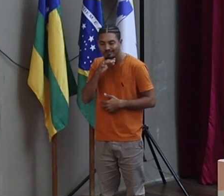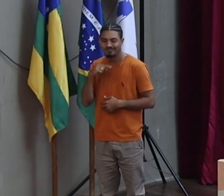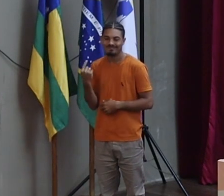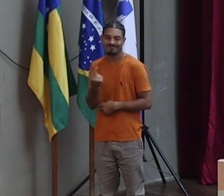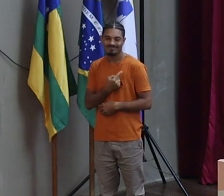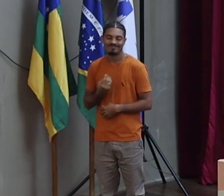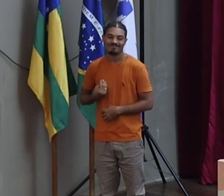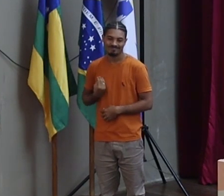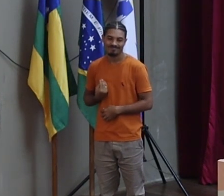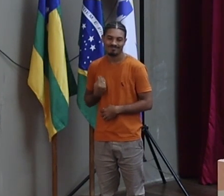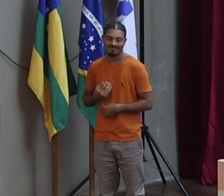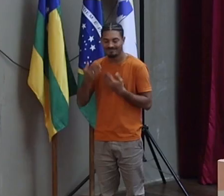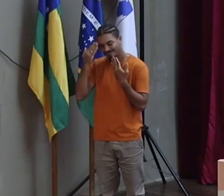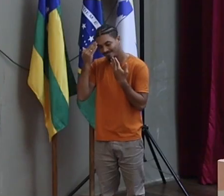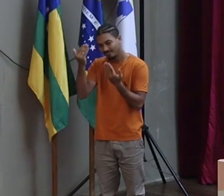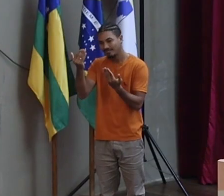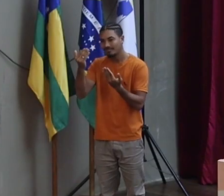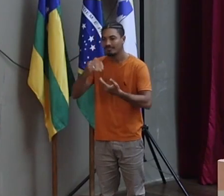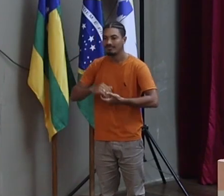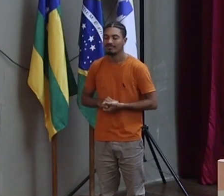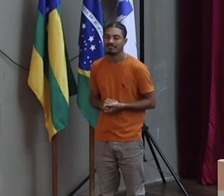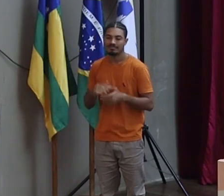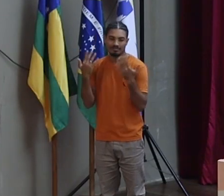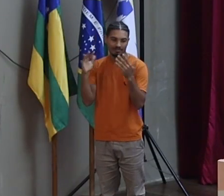atravessava. Obrigada.